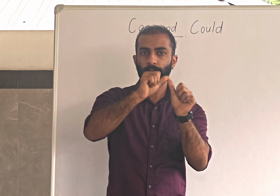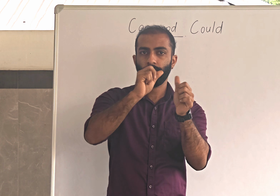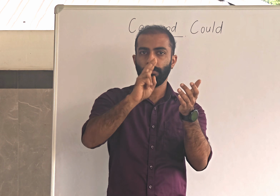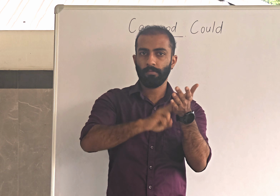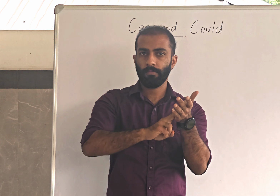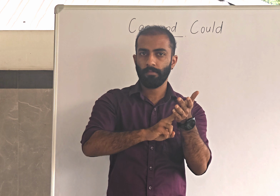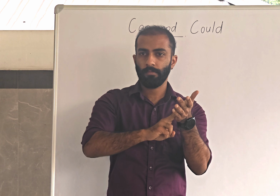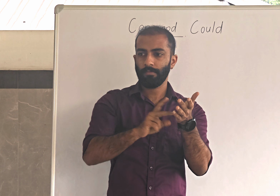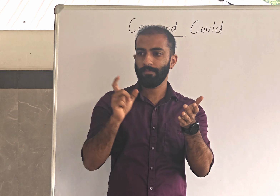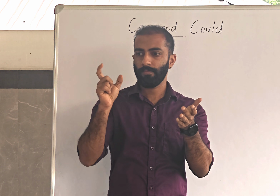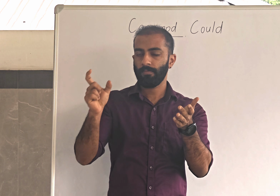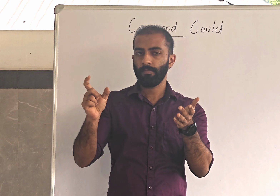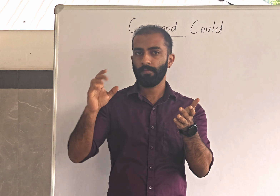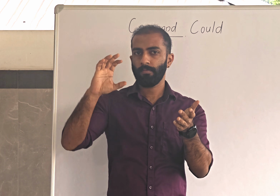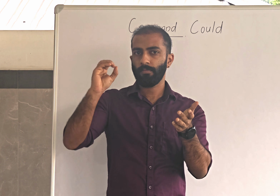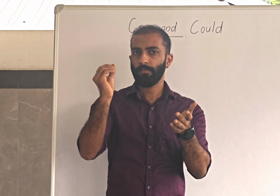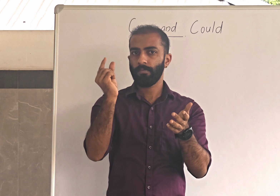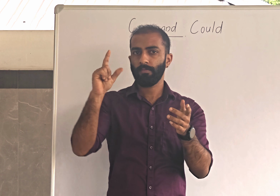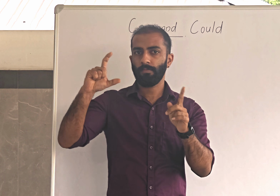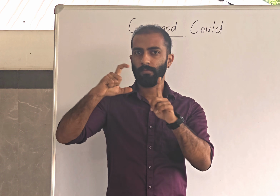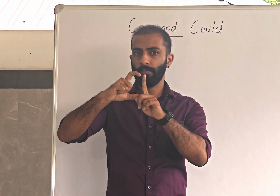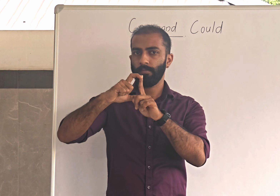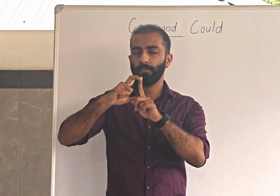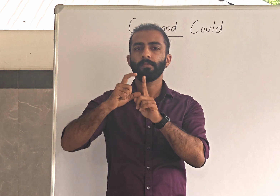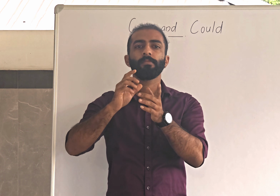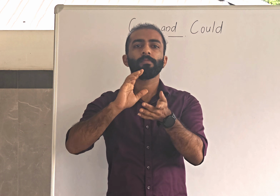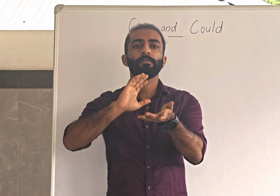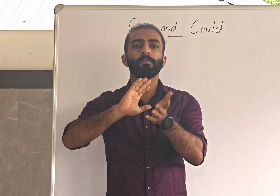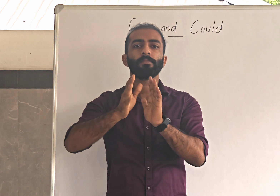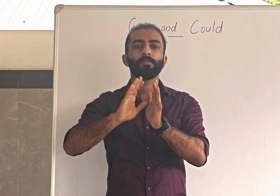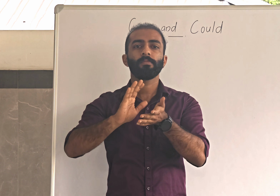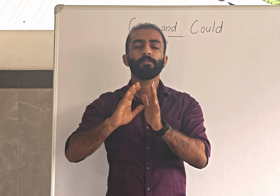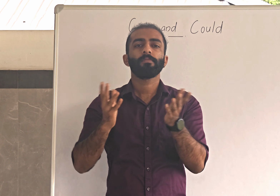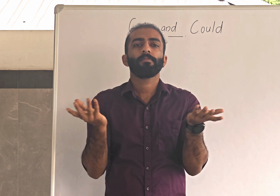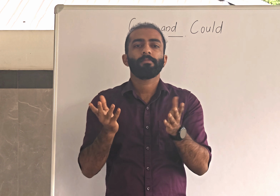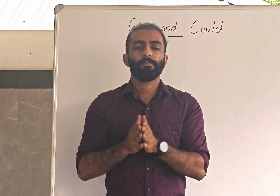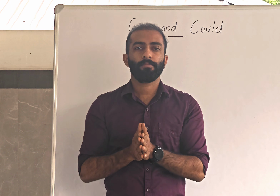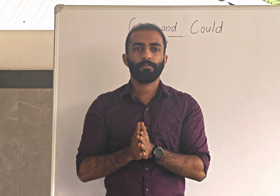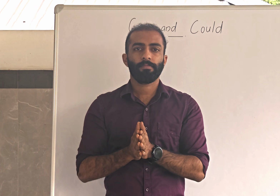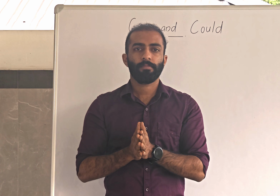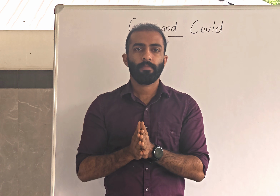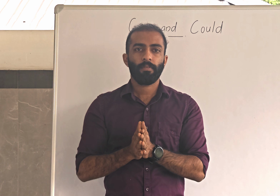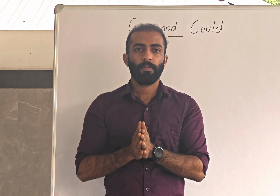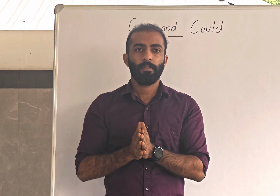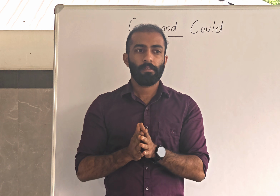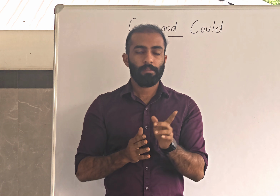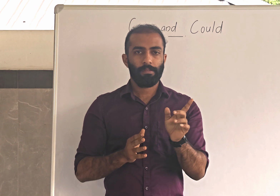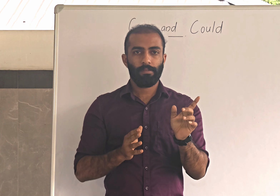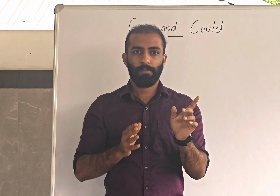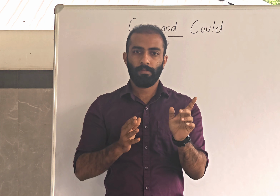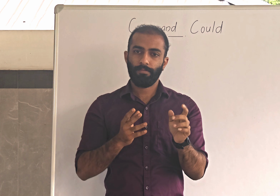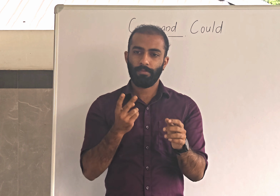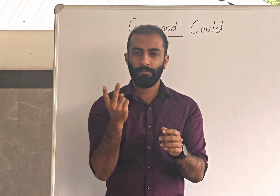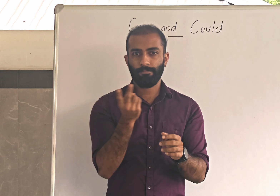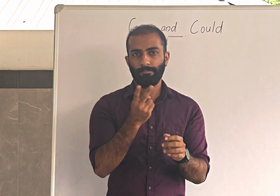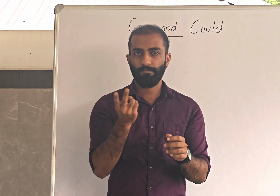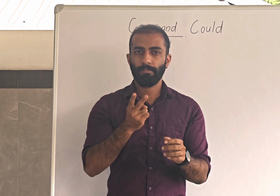ക്യാൻ എന്ന് പറയുന്ന വാക്കിൻ്റെയും കുഡ് എന്ന് പറയുന്ന വാക്കിൻ്റെയും ഇന്ത്യൻ സൈൻ എന്താണ്? ഈ രണ്ട് വാക്കുകളുടെയും അർത്ഥം ഒന്ന്